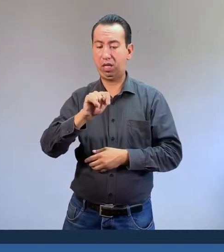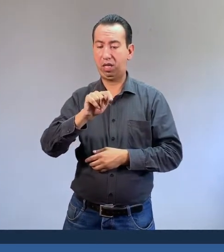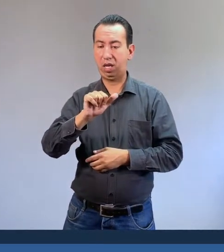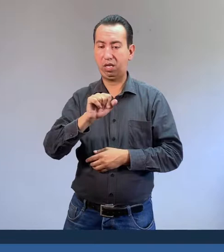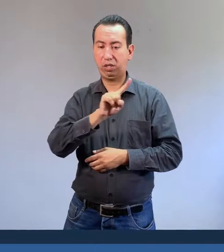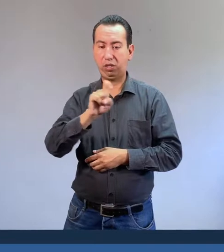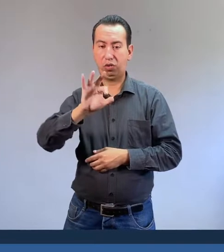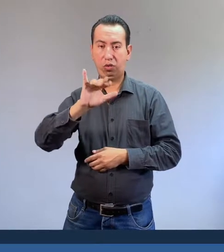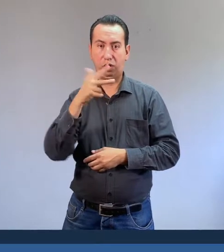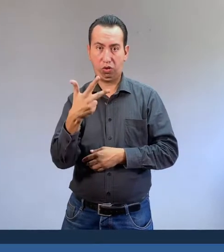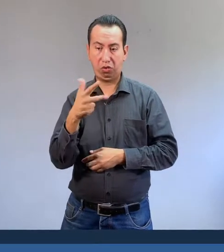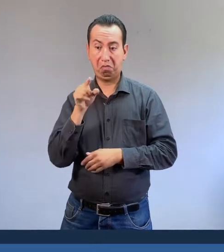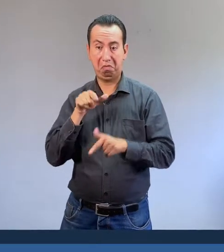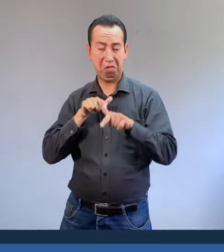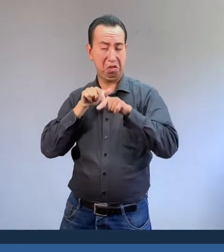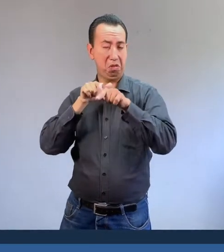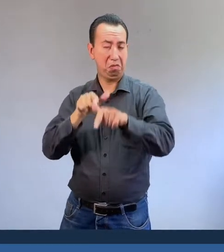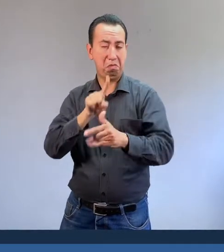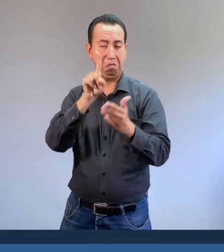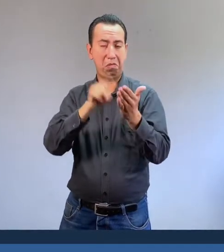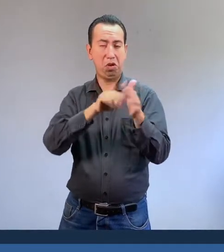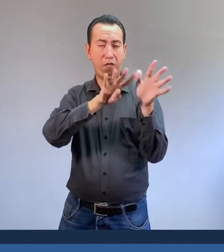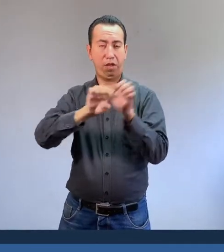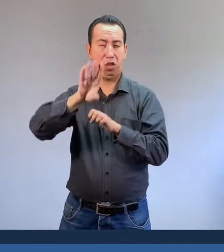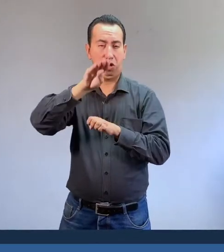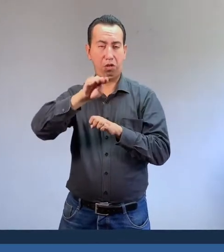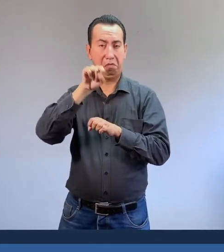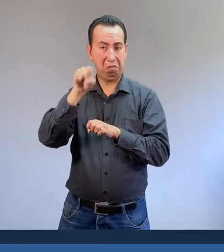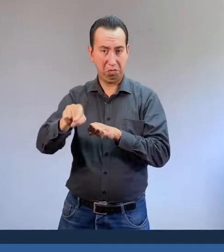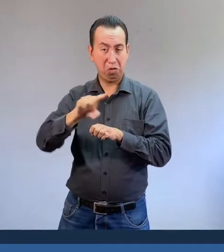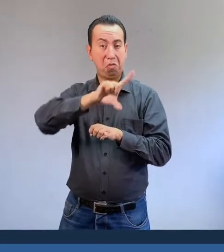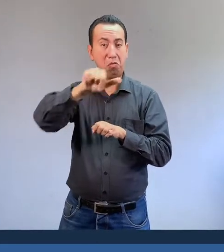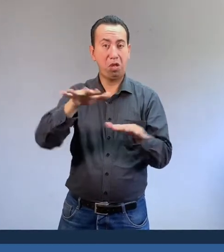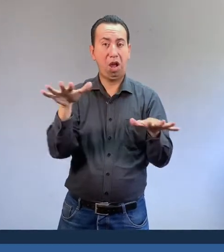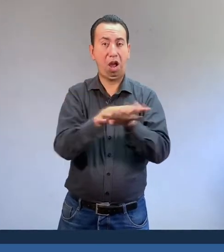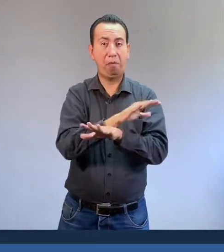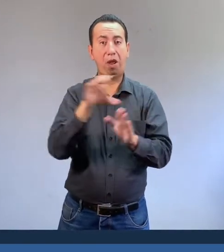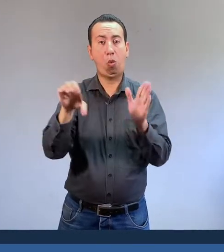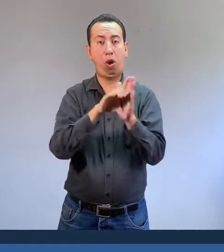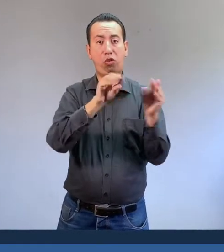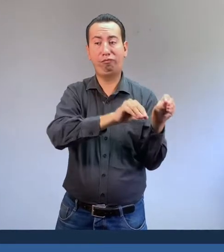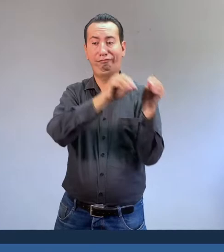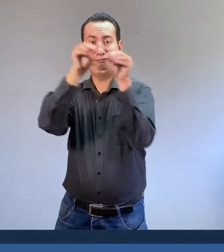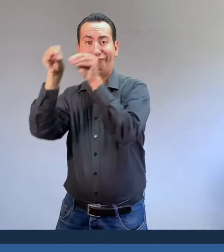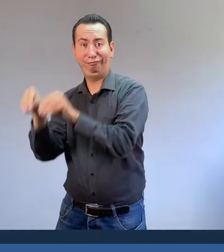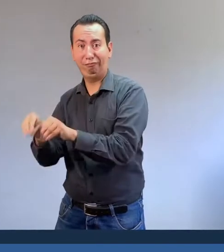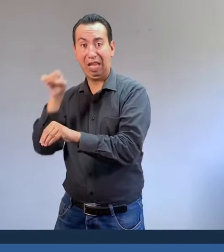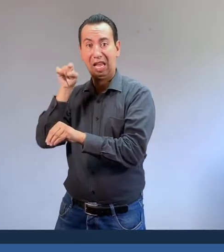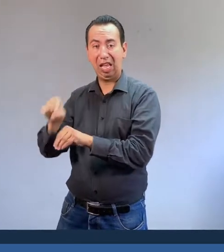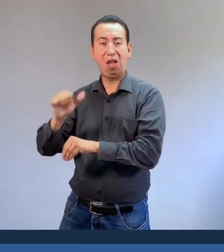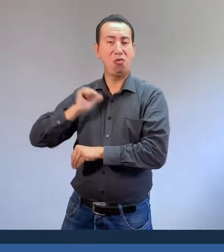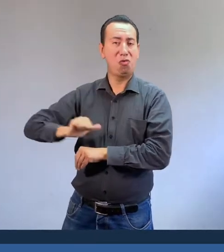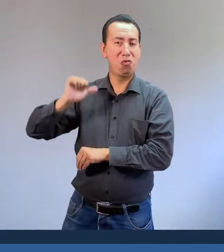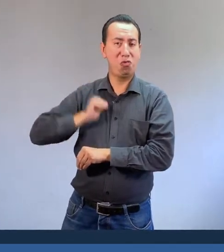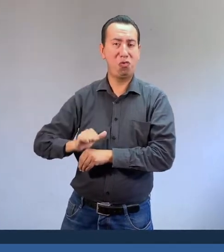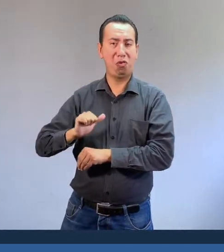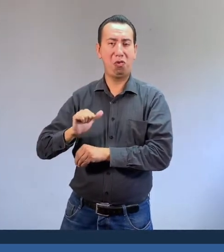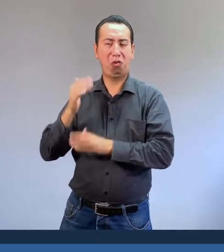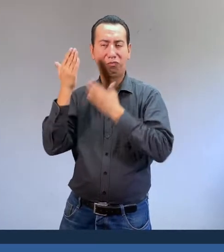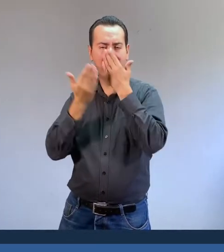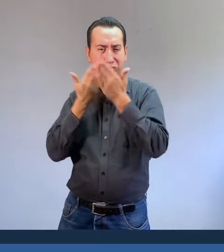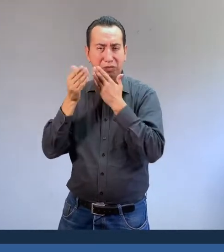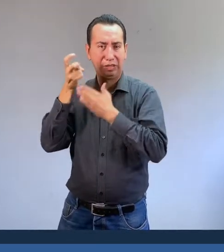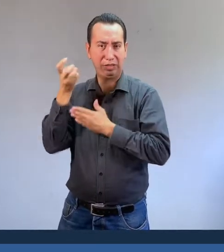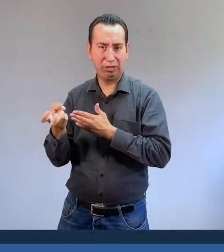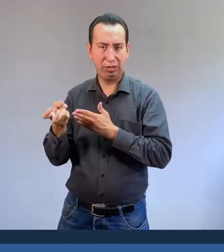ahí hasta 1990, año en el que se mudaron a otras habitaciones, donde inicialmente fuera el estudio del maestro. El